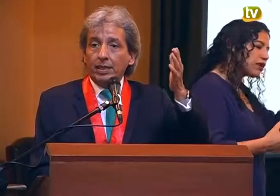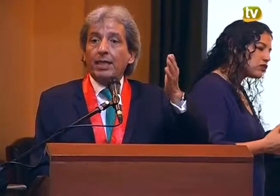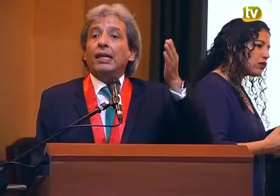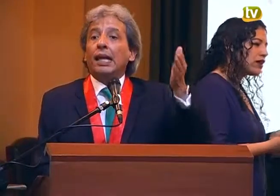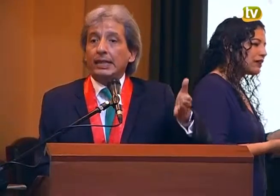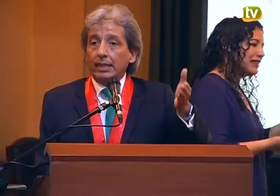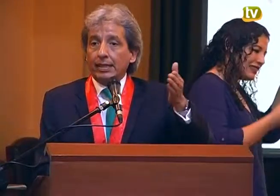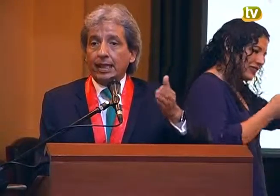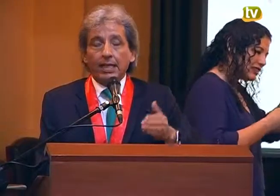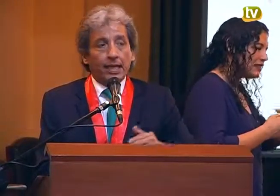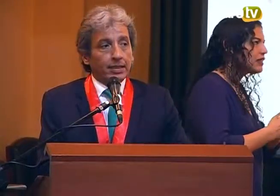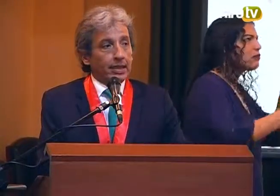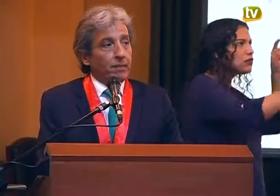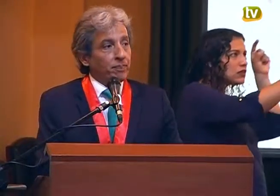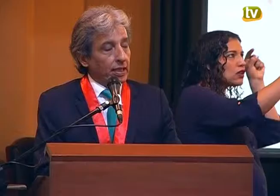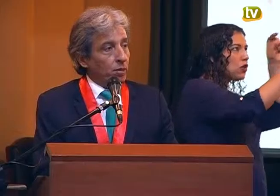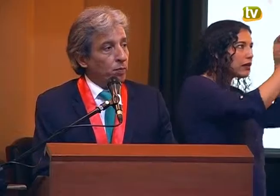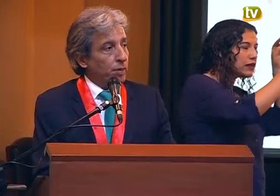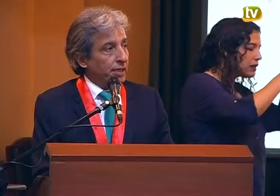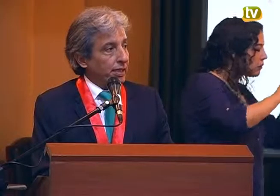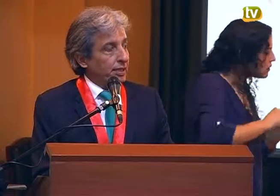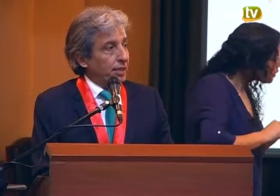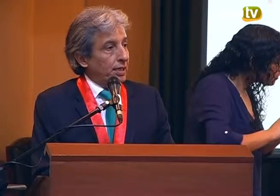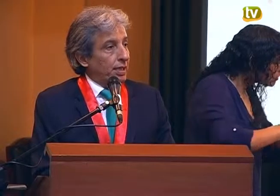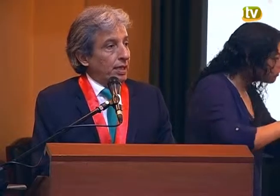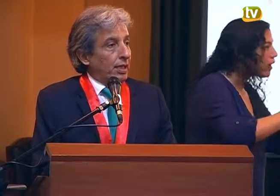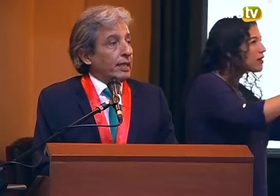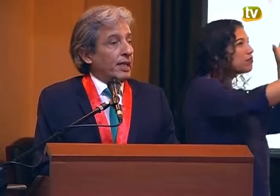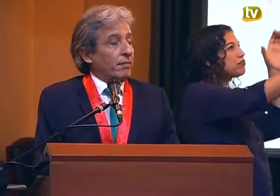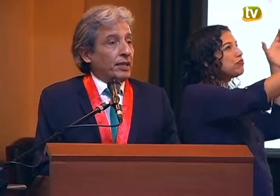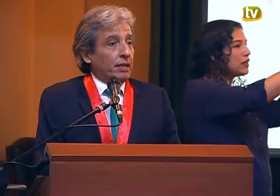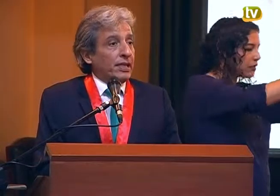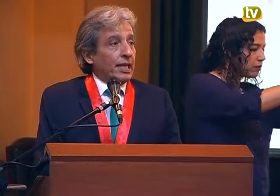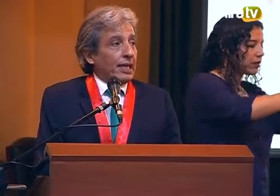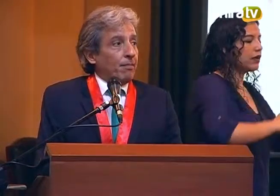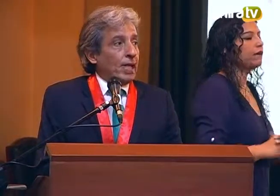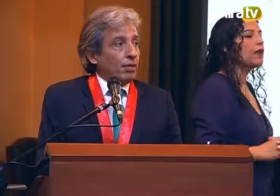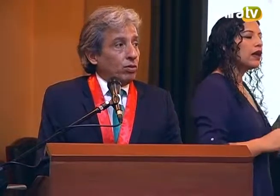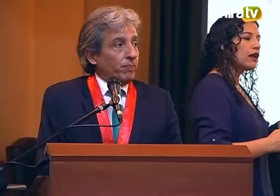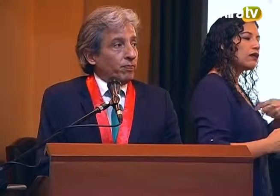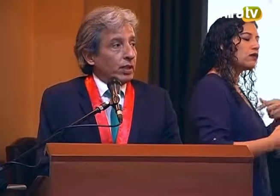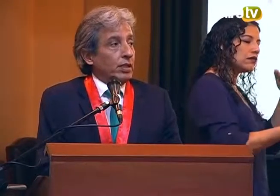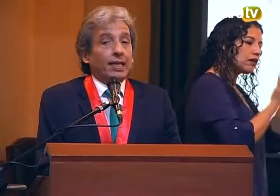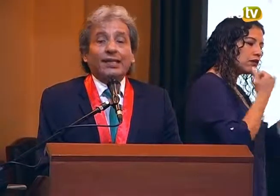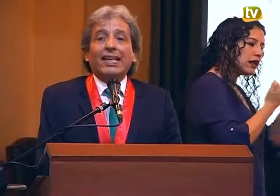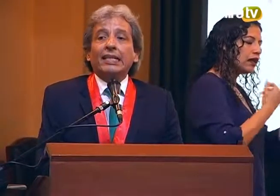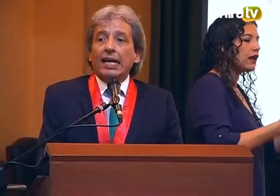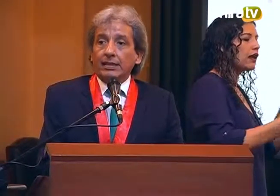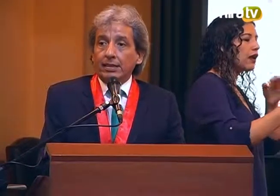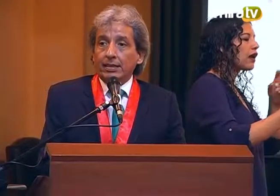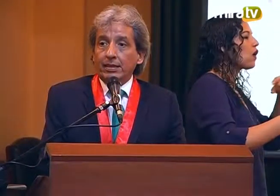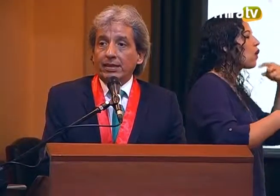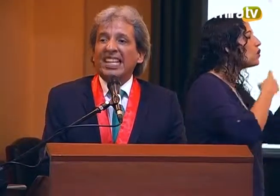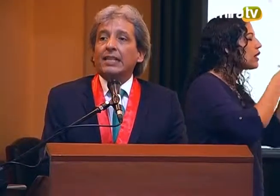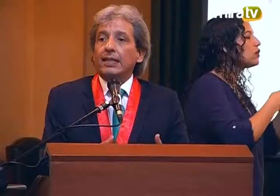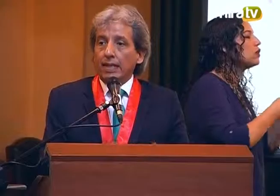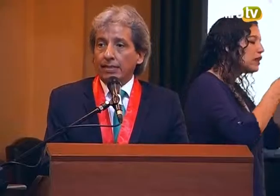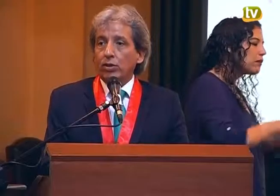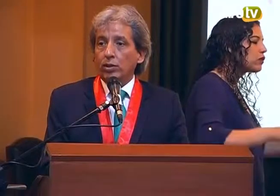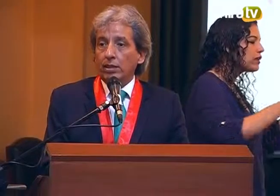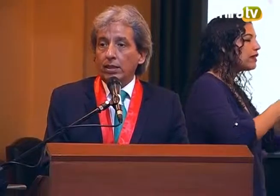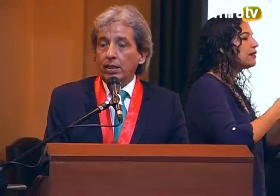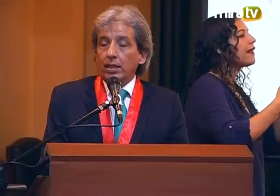meta e ir hacia adelante y cumplirla. Y terminaré hablando de las alianzas, de